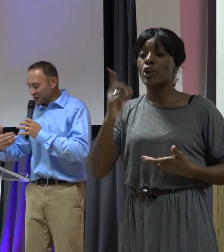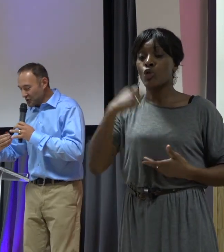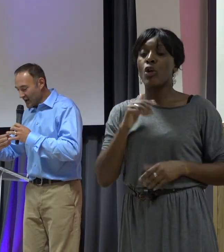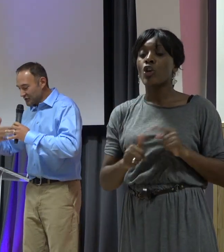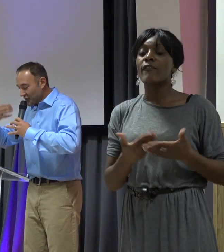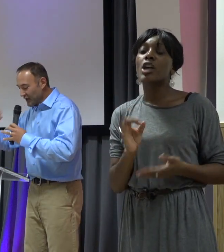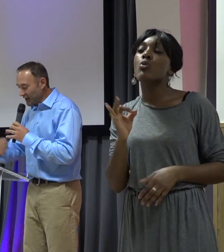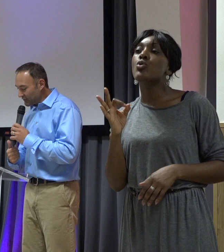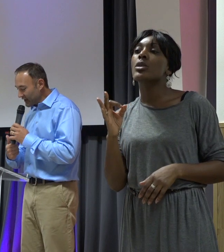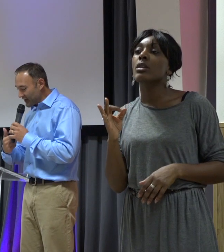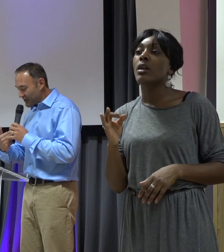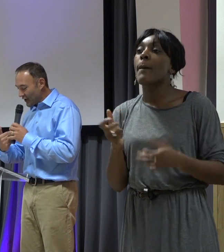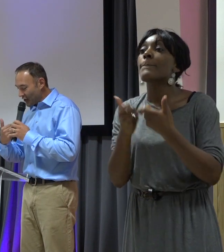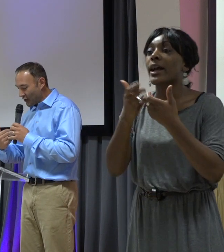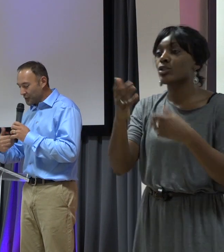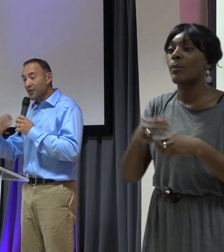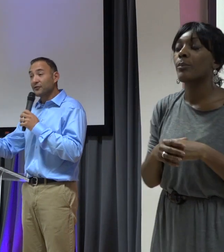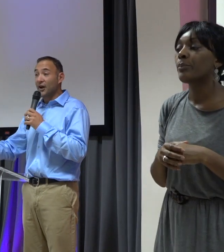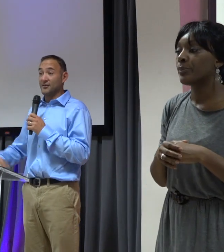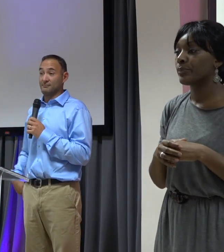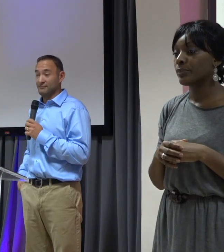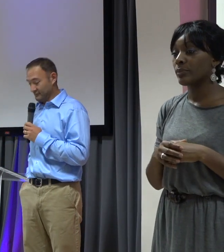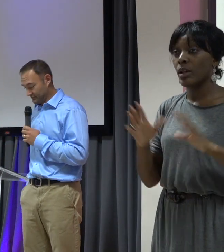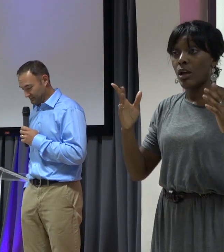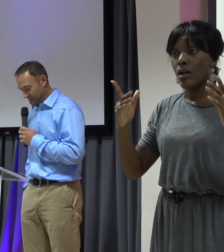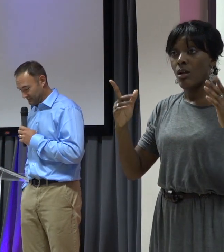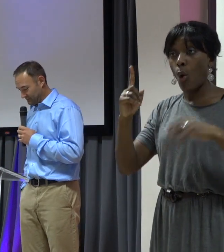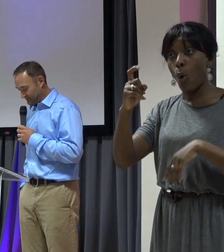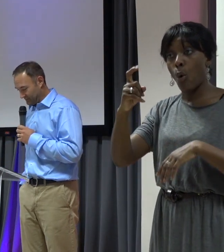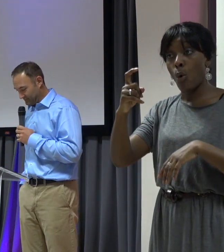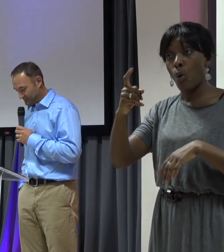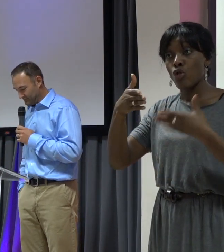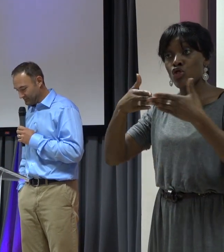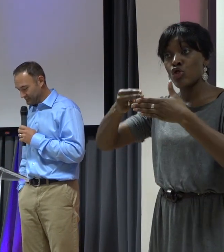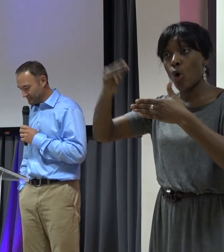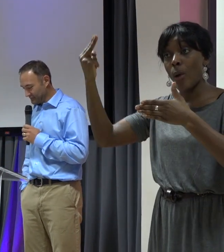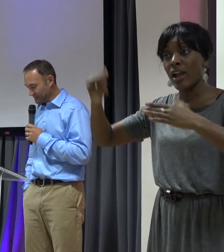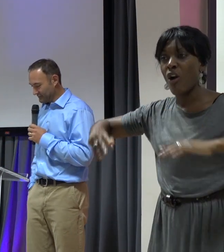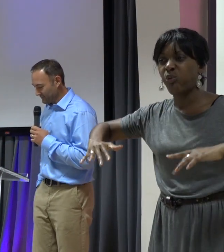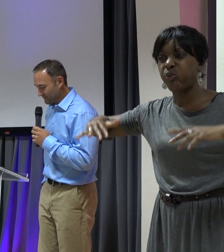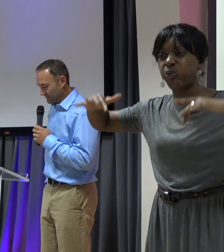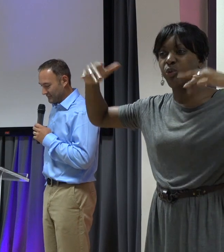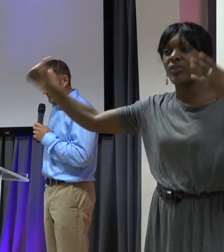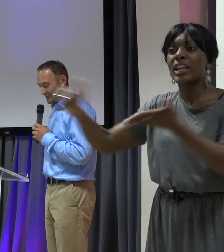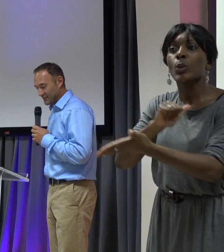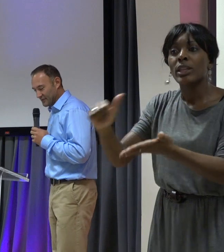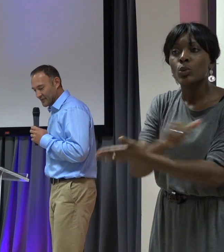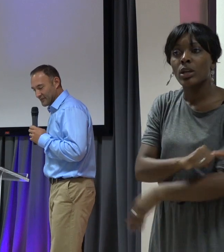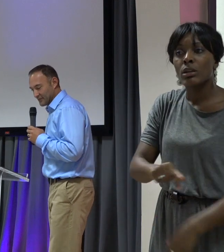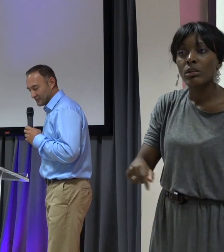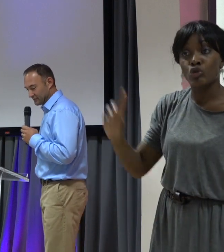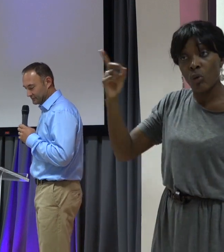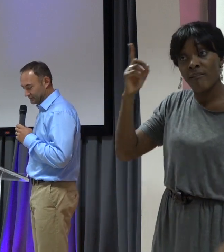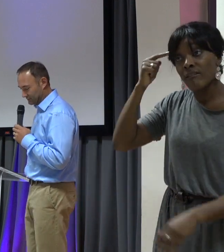thought to kill every living thing on earth with a flood? Est-ce que vous aurez pensé détruire tout ce qui vivait sur la terre avec un